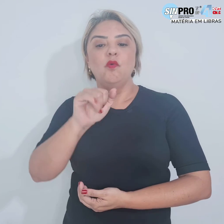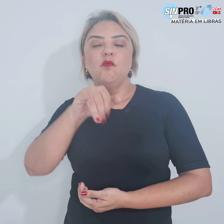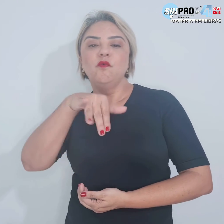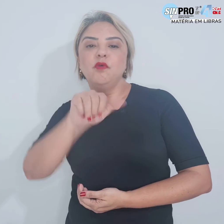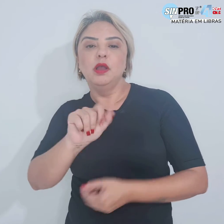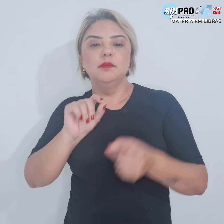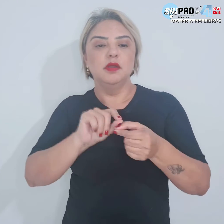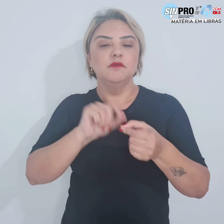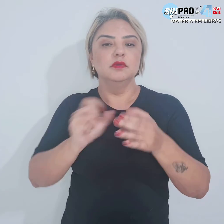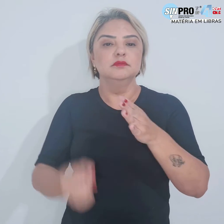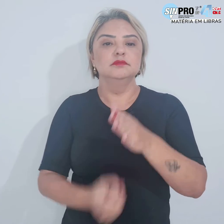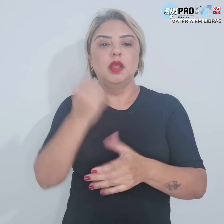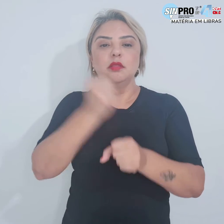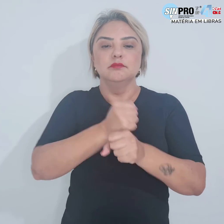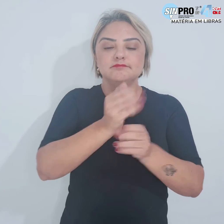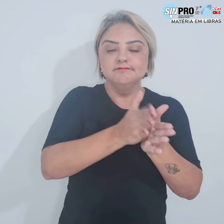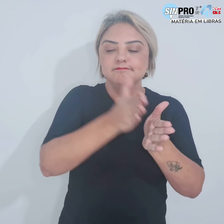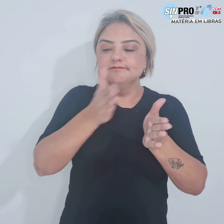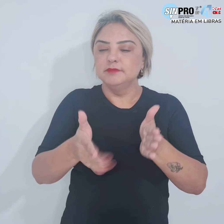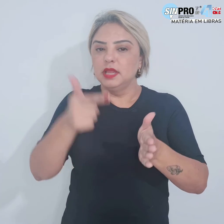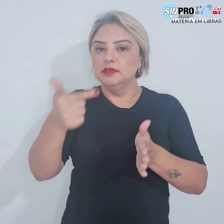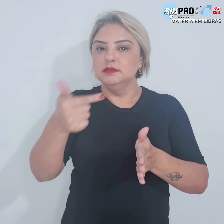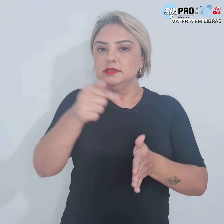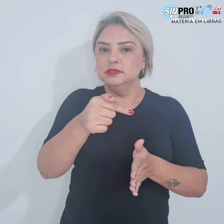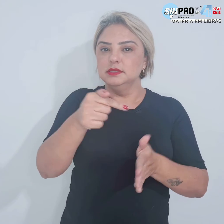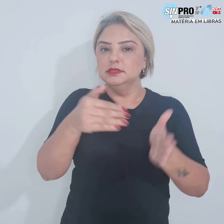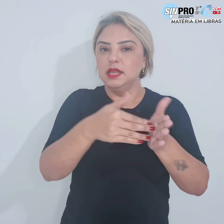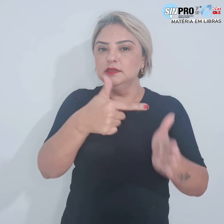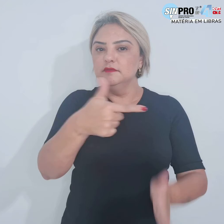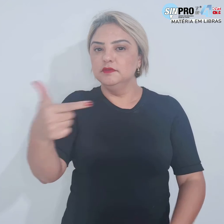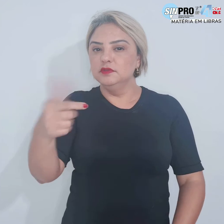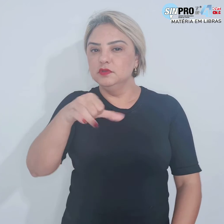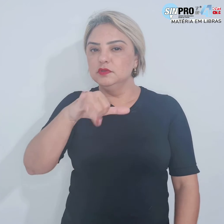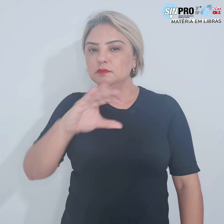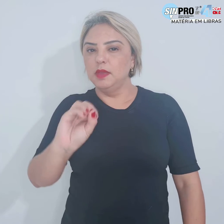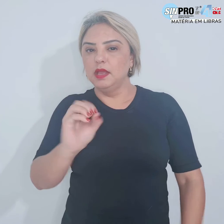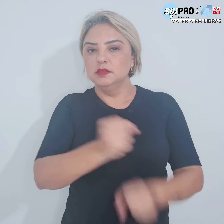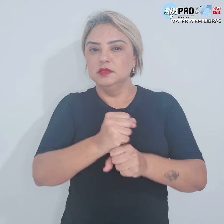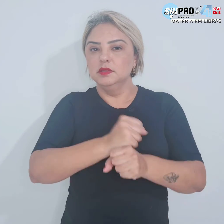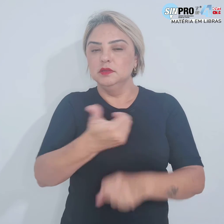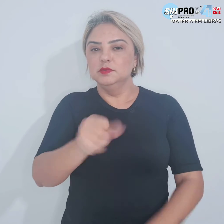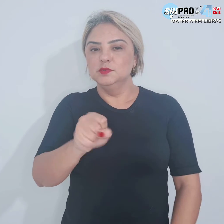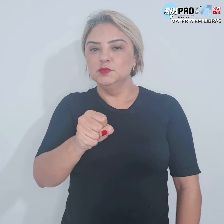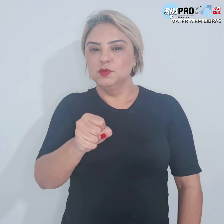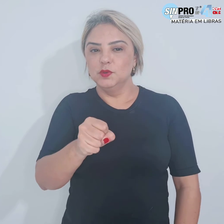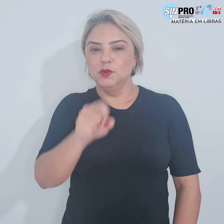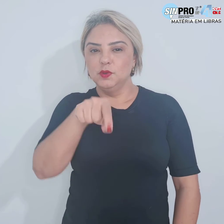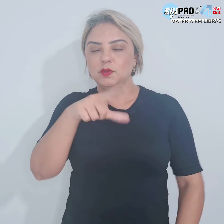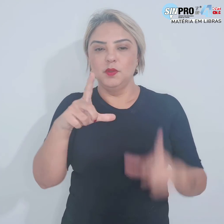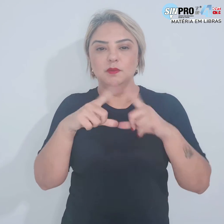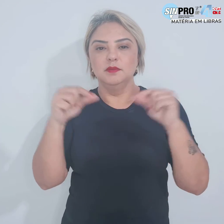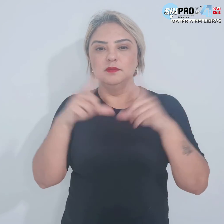O FAMA foi realizado entre 17 e 22 de março de 2018,